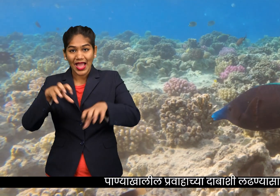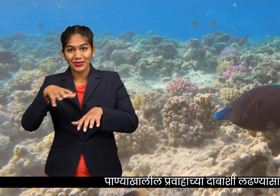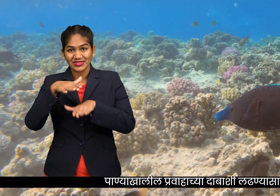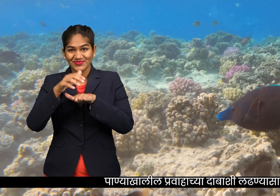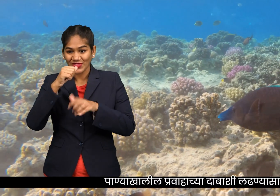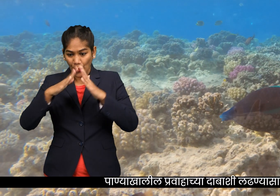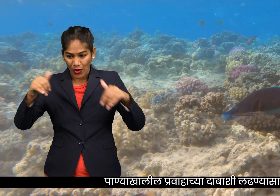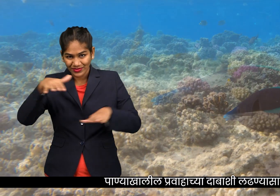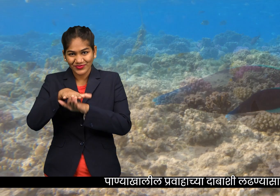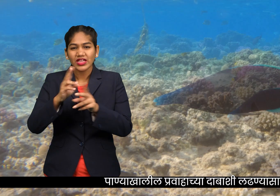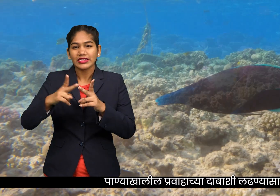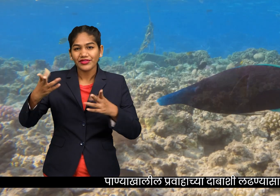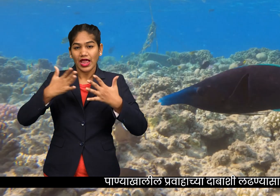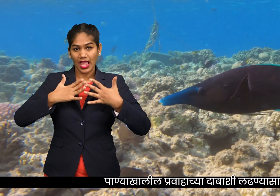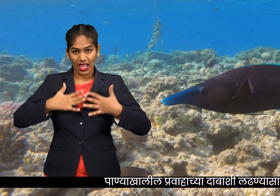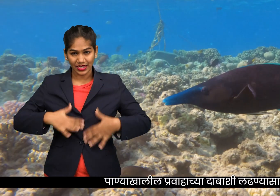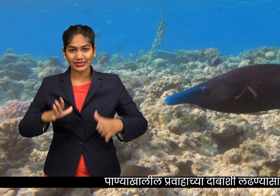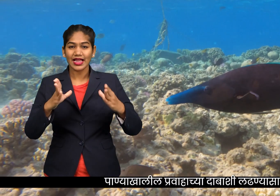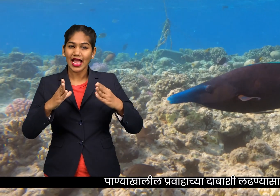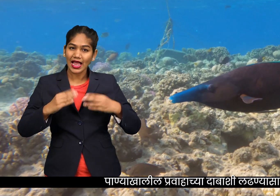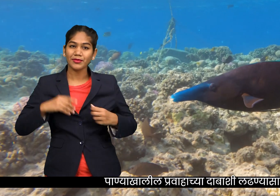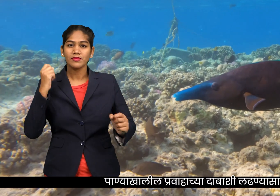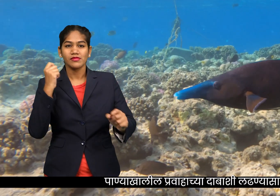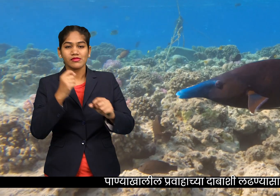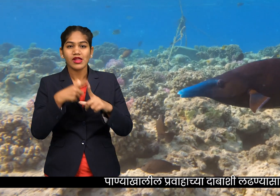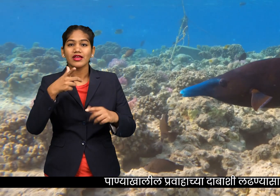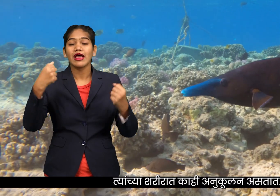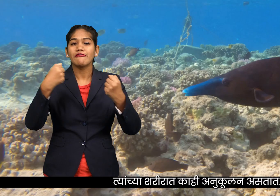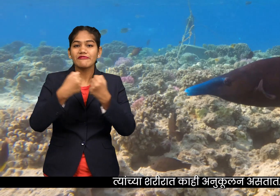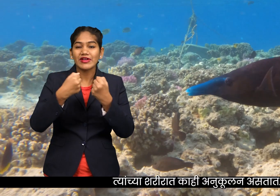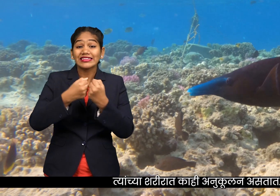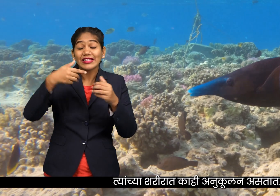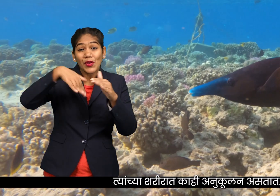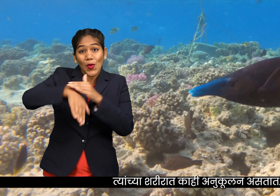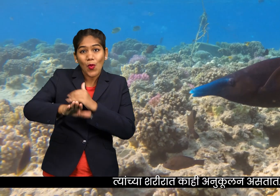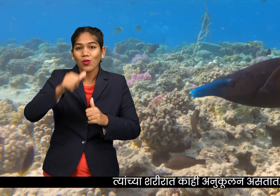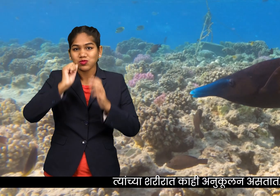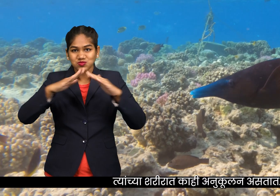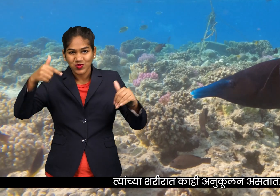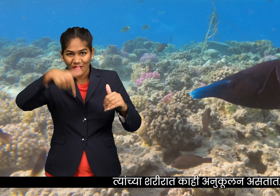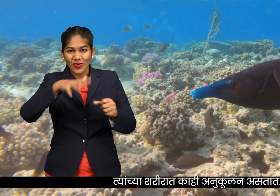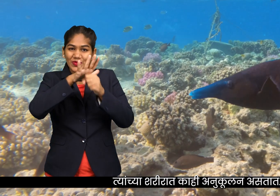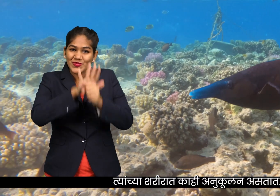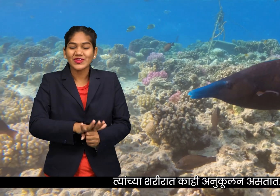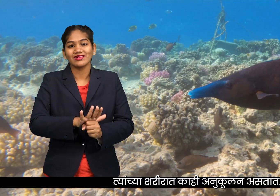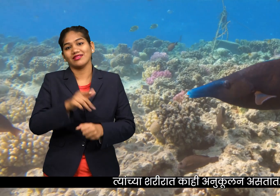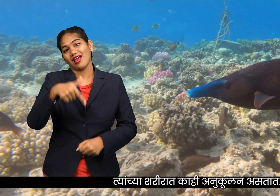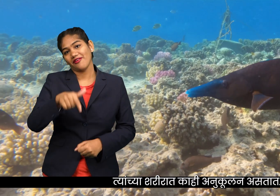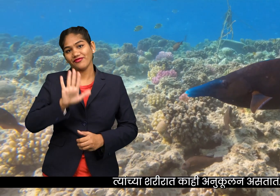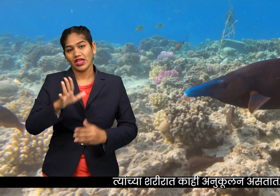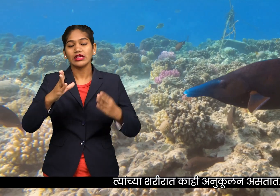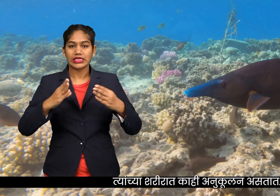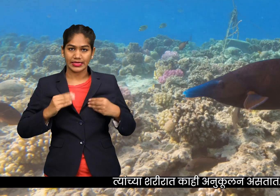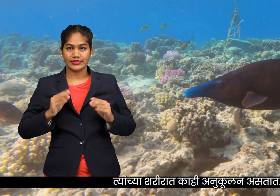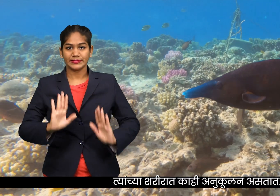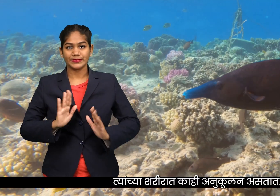पाण्याखालील प्रवाहाच्या दाबाशी लढण्यासाठी त्यांच्या शरीरात काही अनुकूल